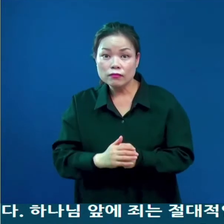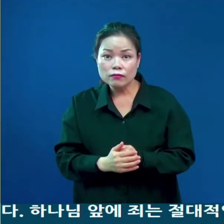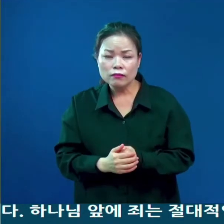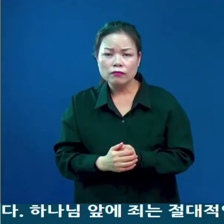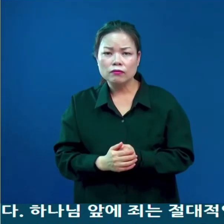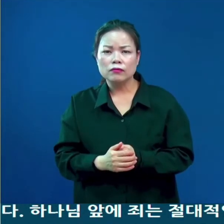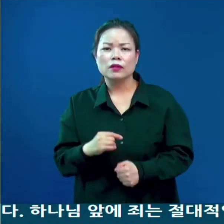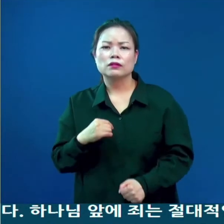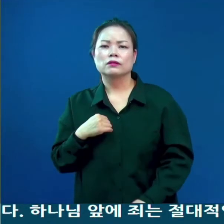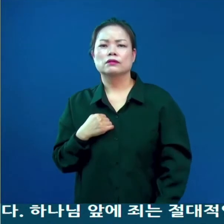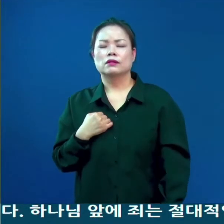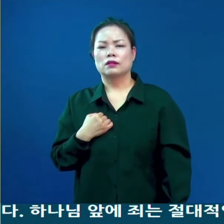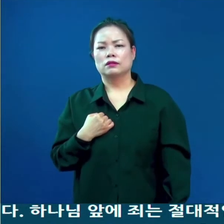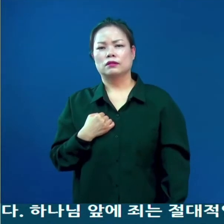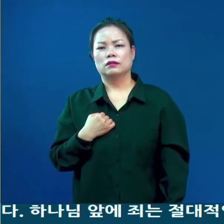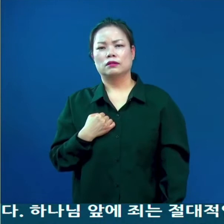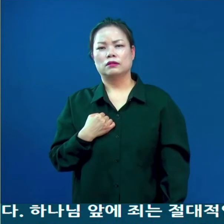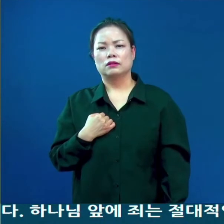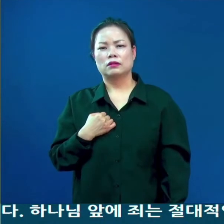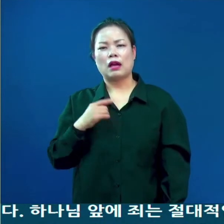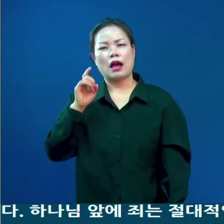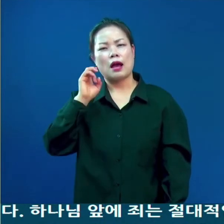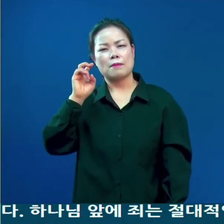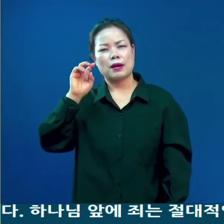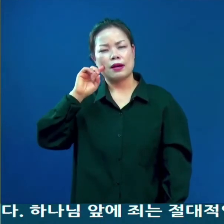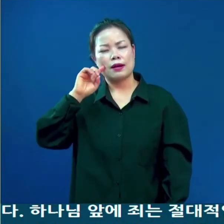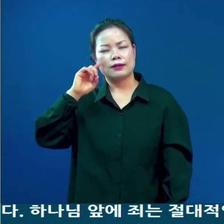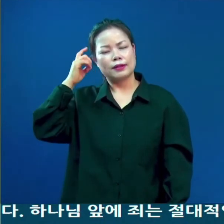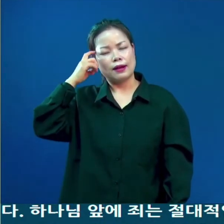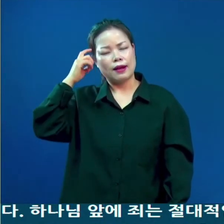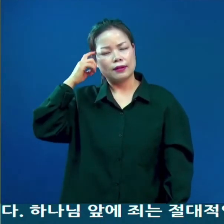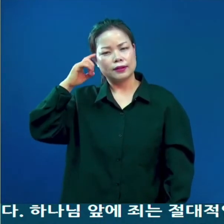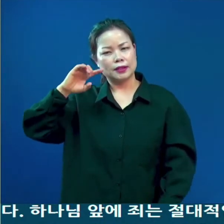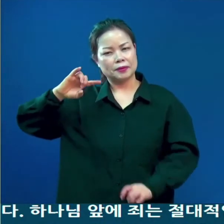이렇게 자신을 속였을지도 모릅니다.